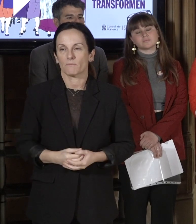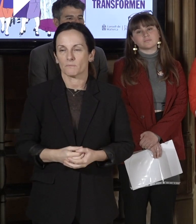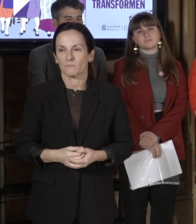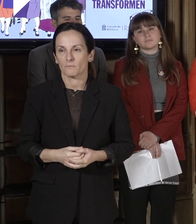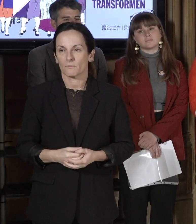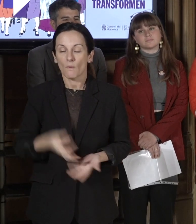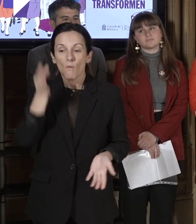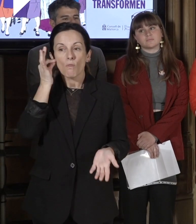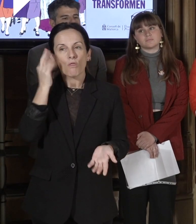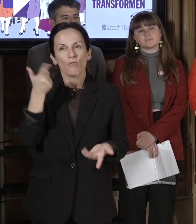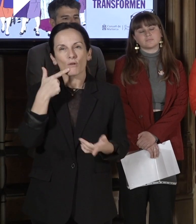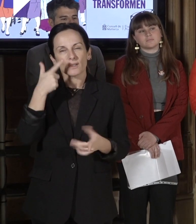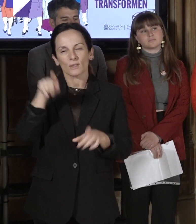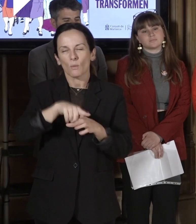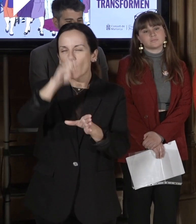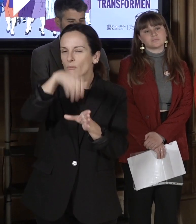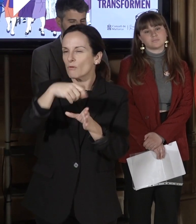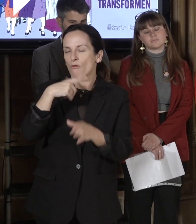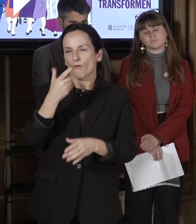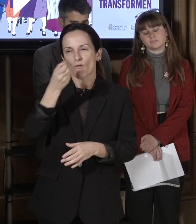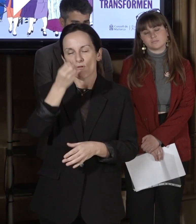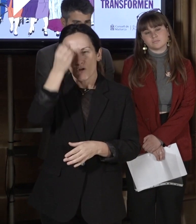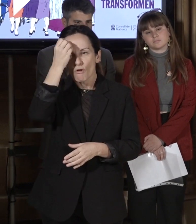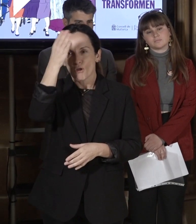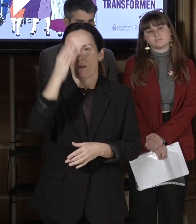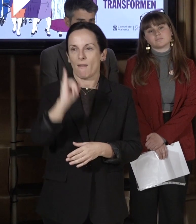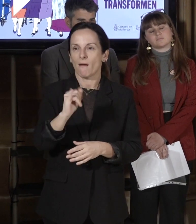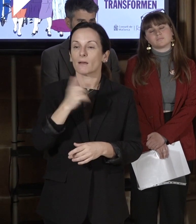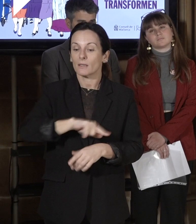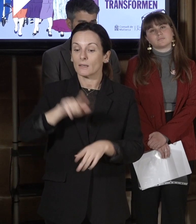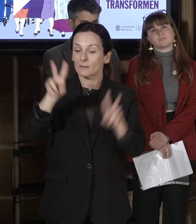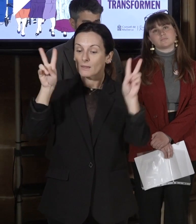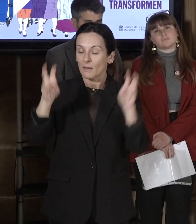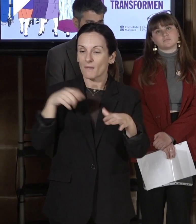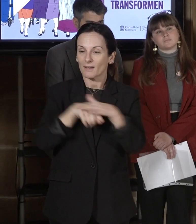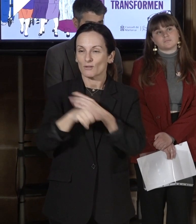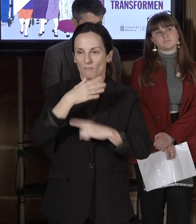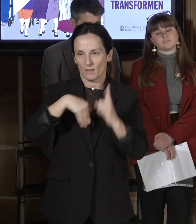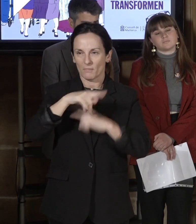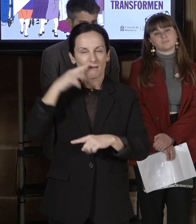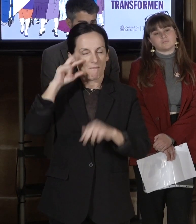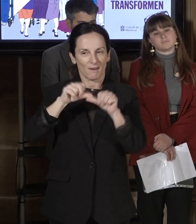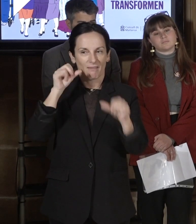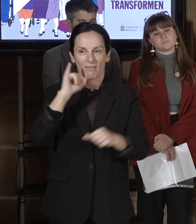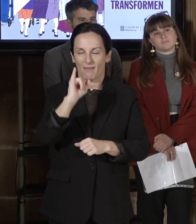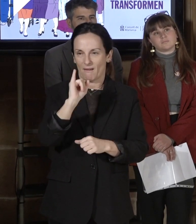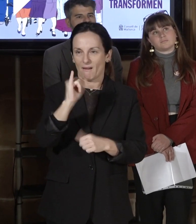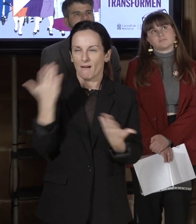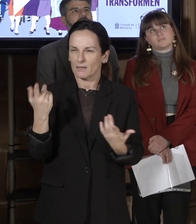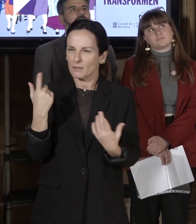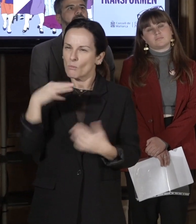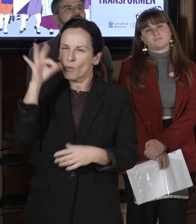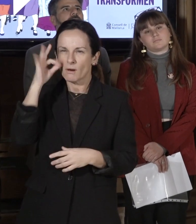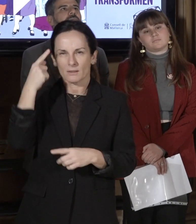dones són font de coneixement i tenim experiència en la gestió del medi ambient. Les dones saben què és posar en el centre